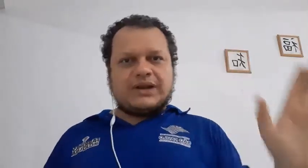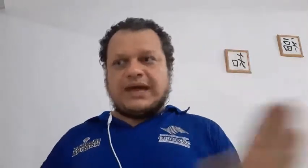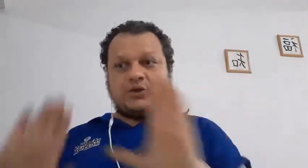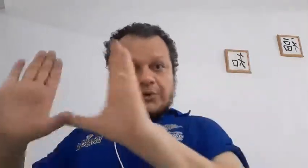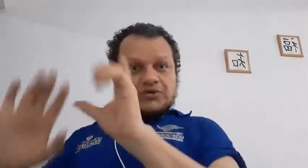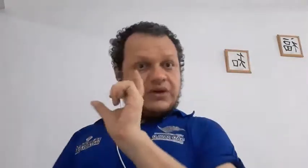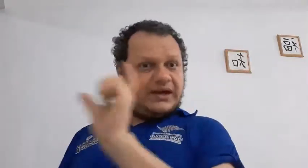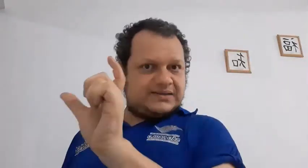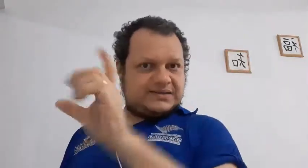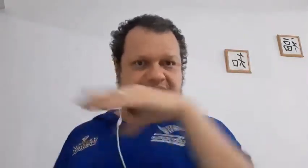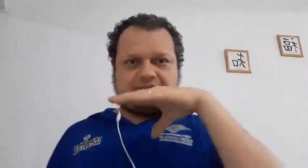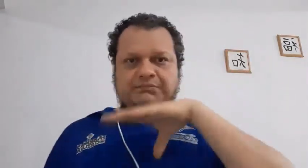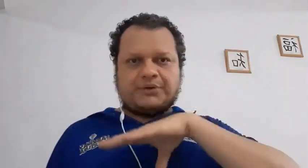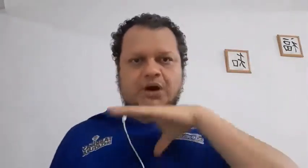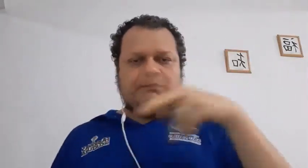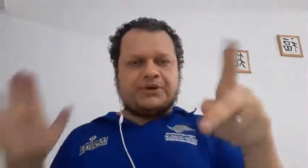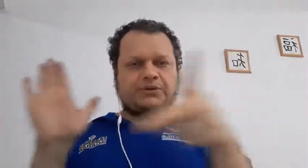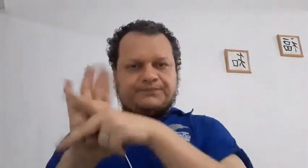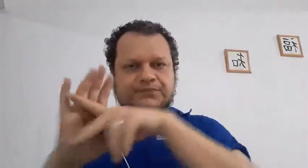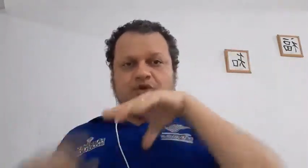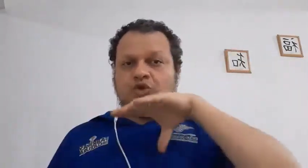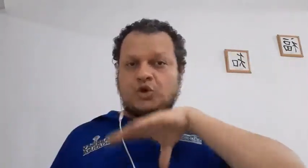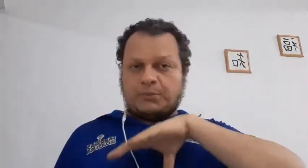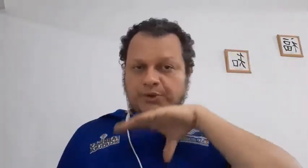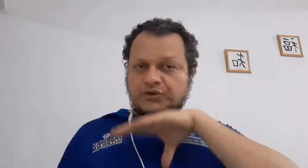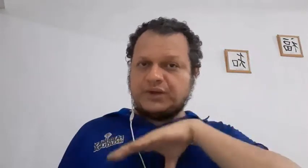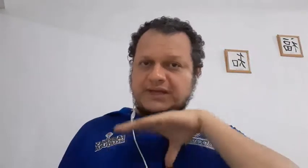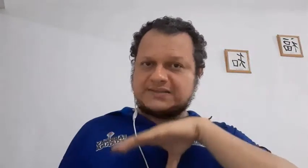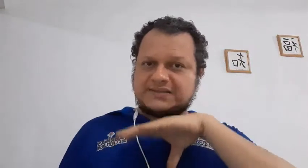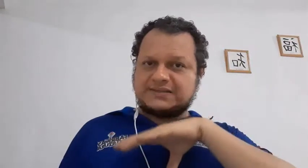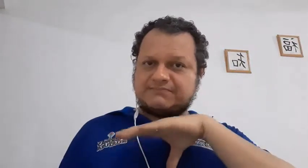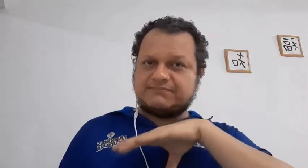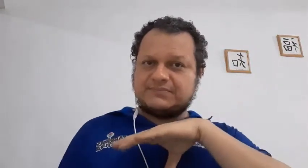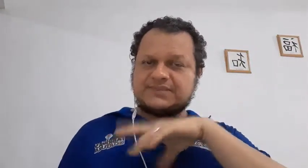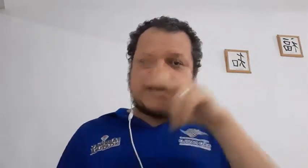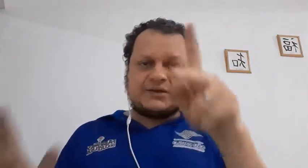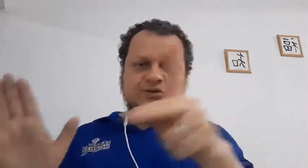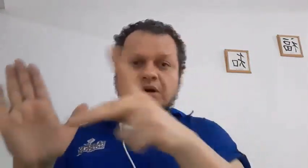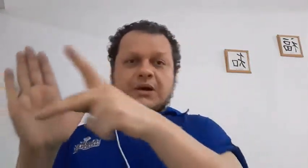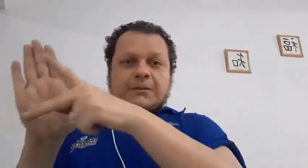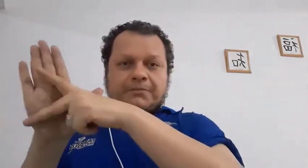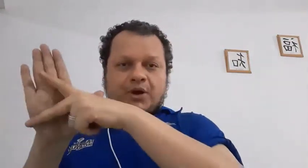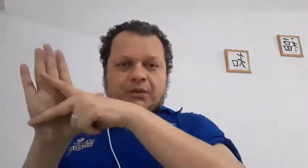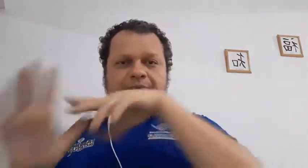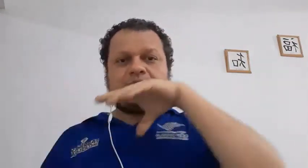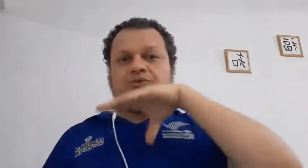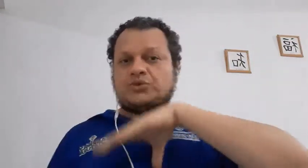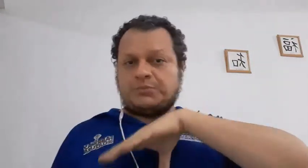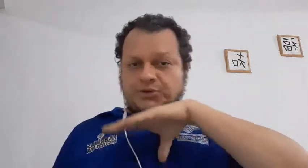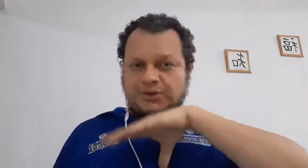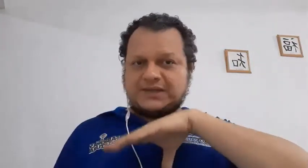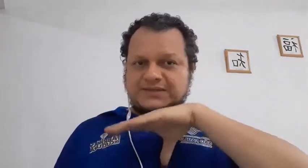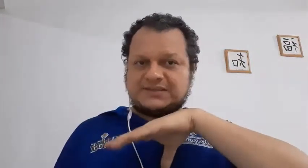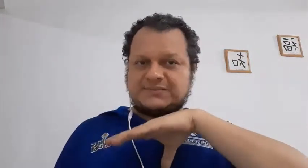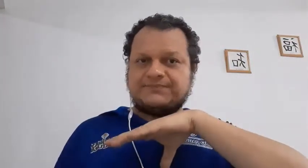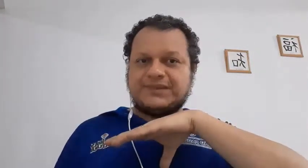no português, próprio do português, certo? Próprio do português.